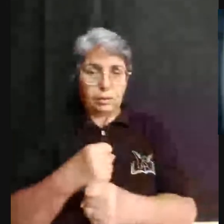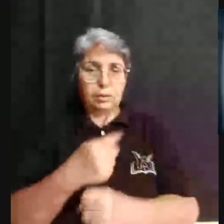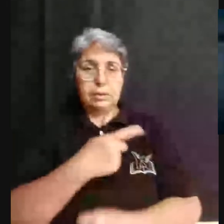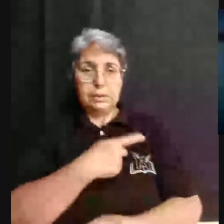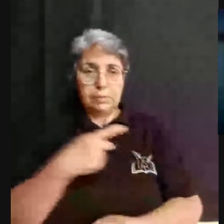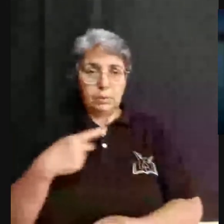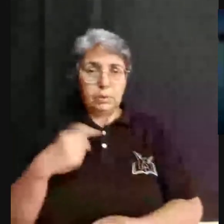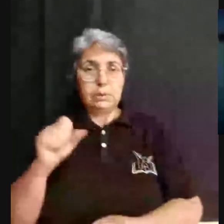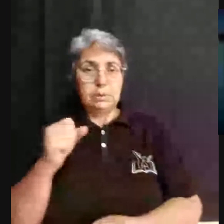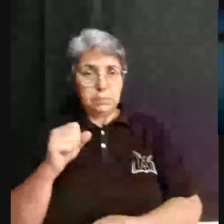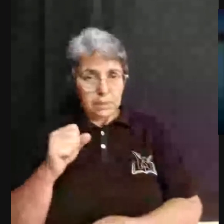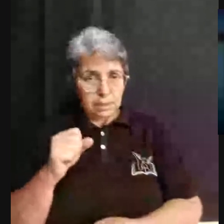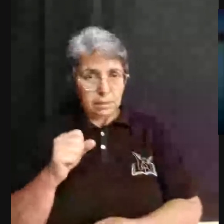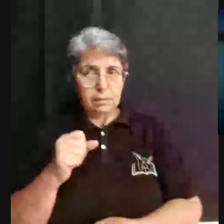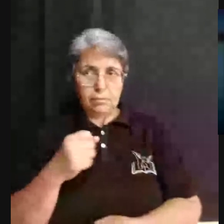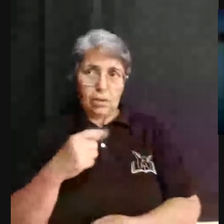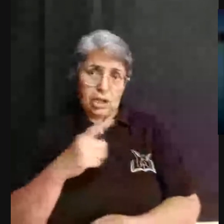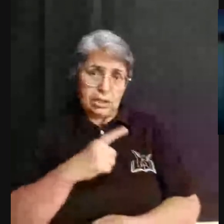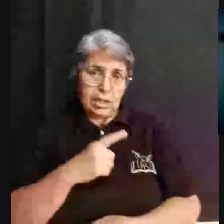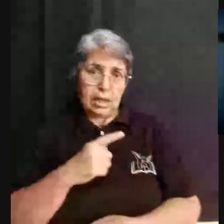Entretanto, nós vamos ver que